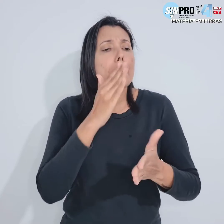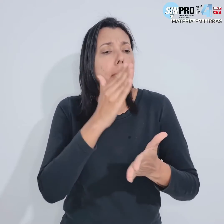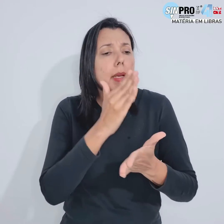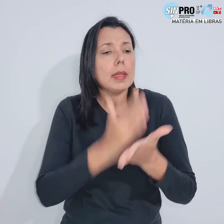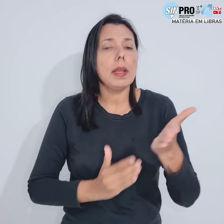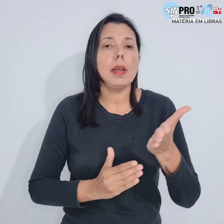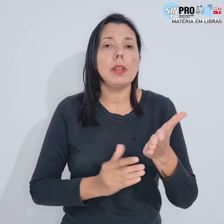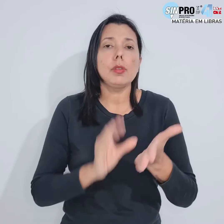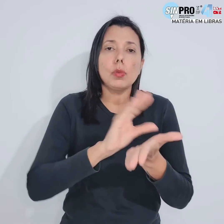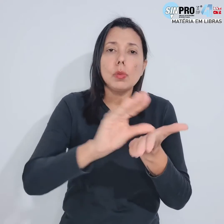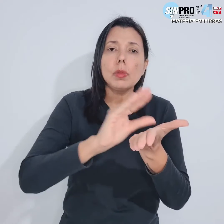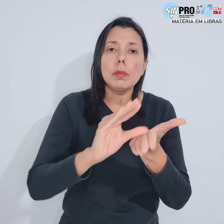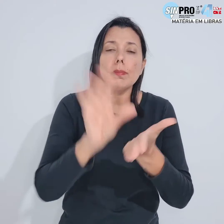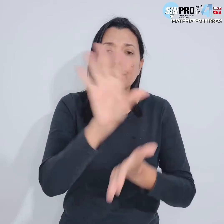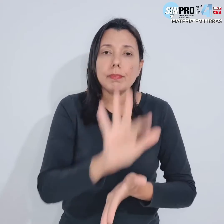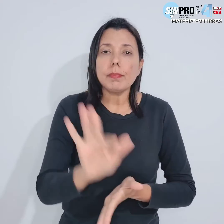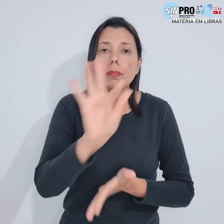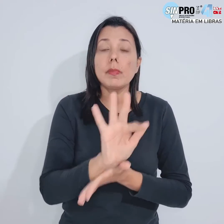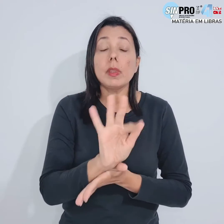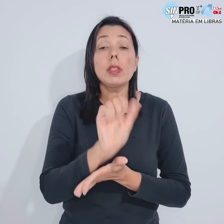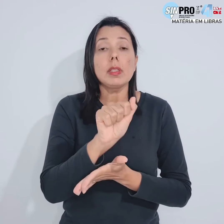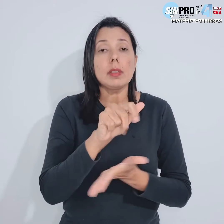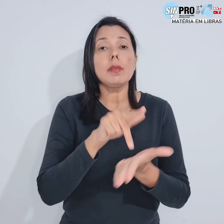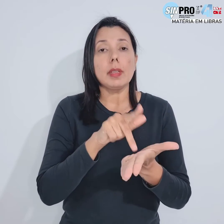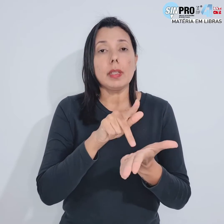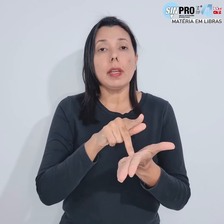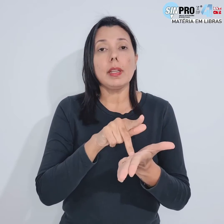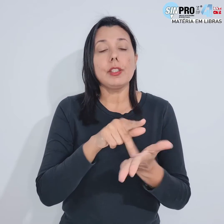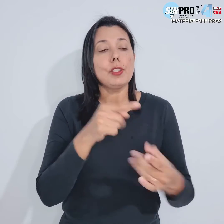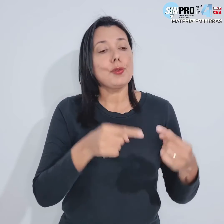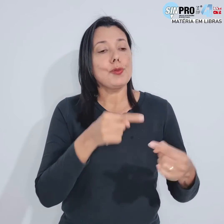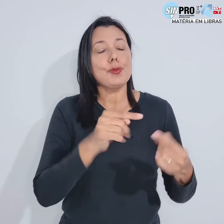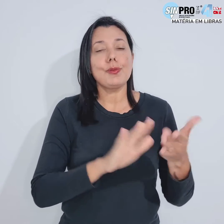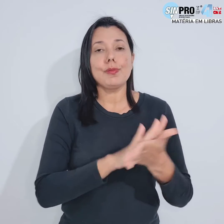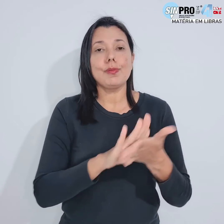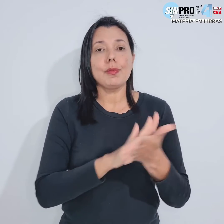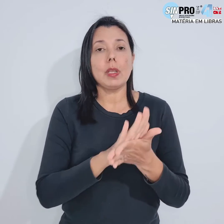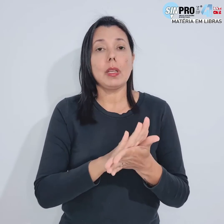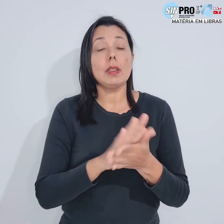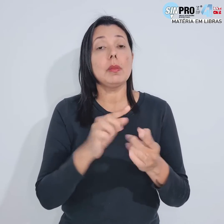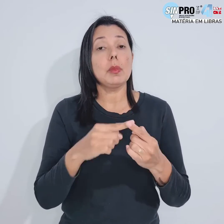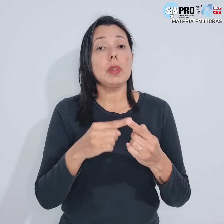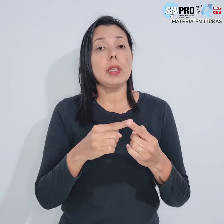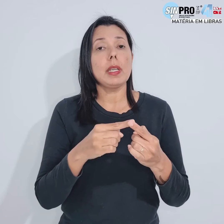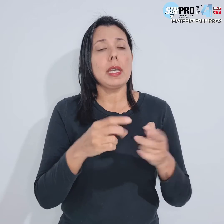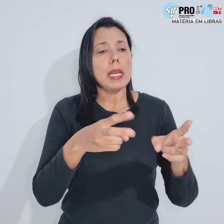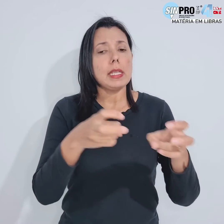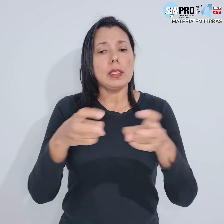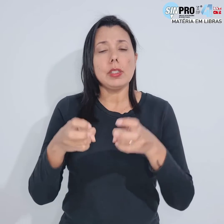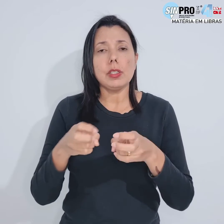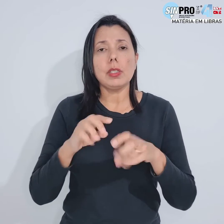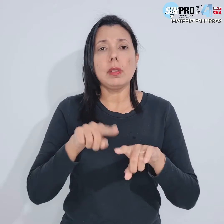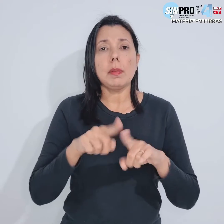do orçamento federal. Fato que pouco se discute. Ao invés de cobrar mais das